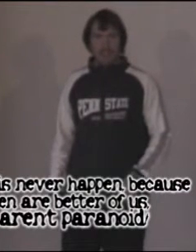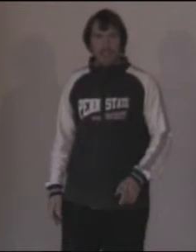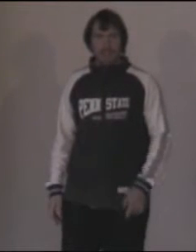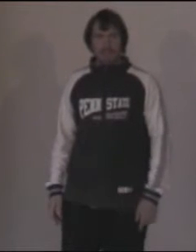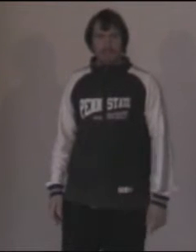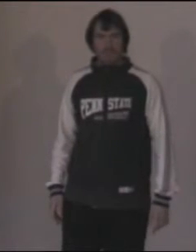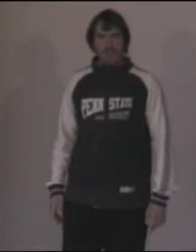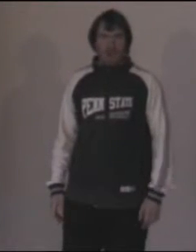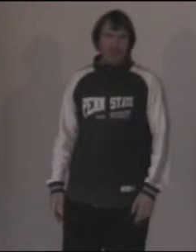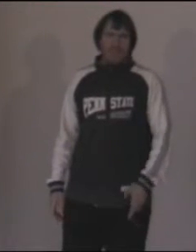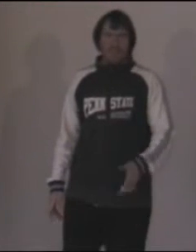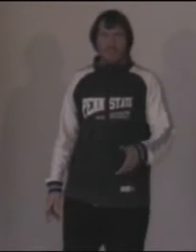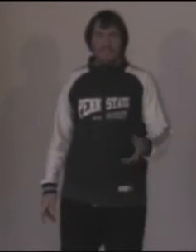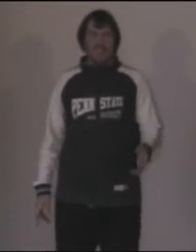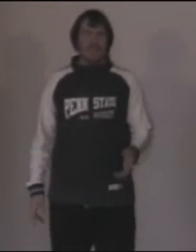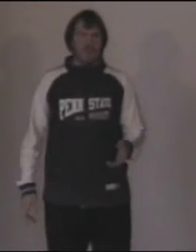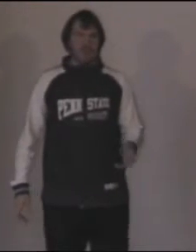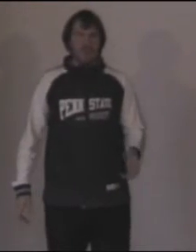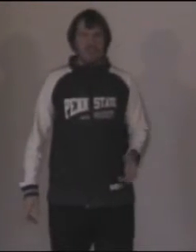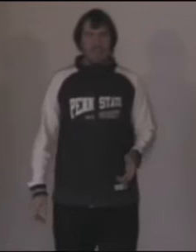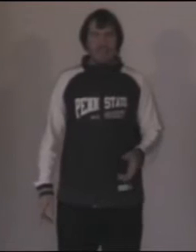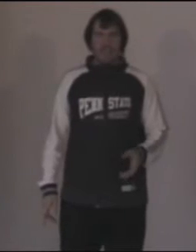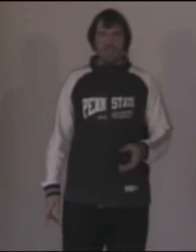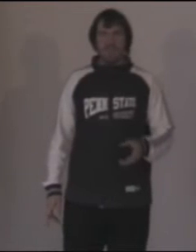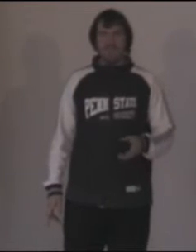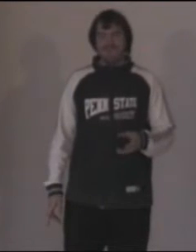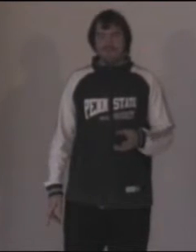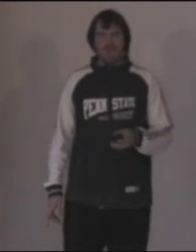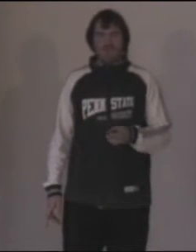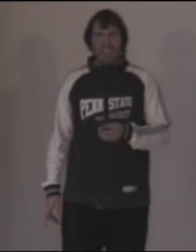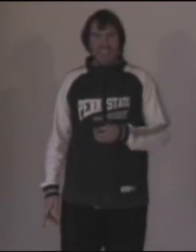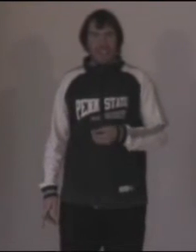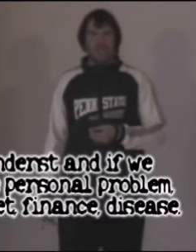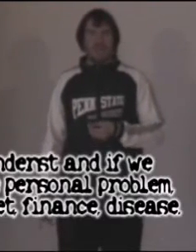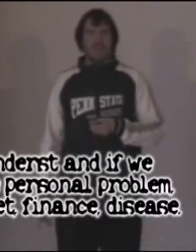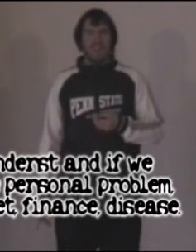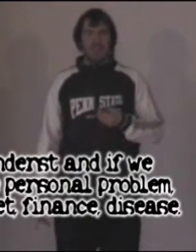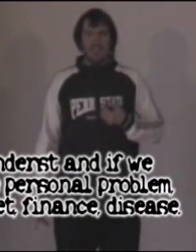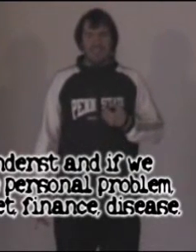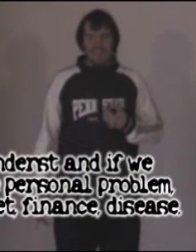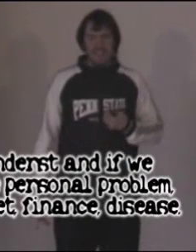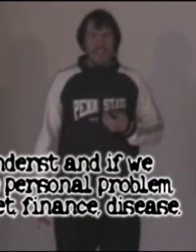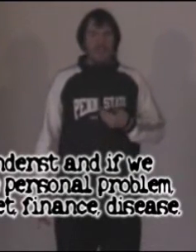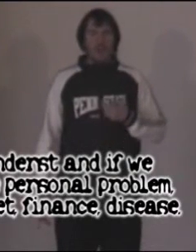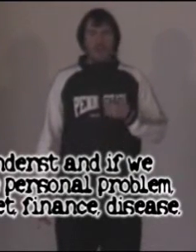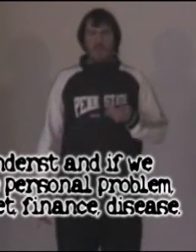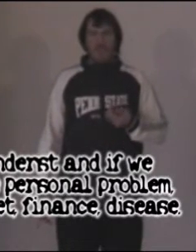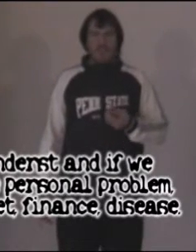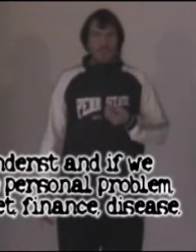streghe. Ora capisco se si tratta di un problema personale, di un segreto che teniamo dentro di sé, oppure, non so, di